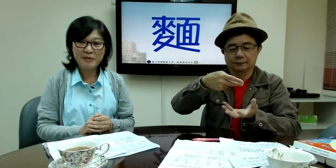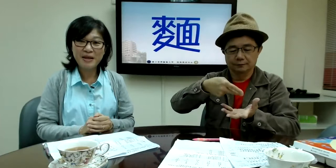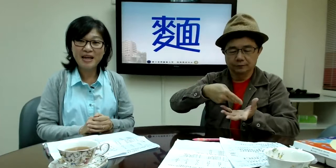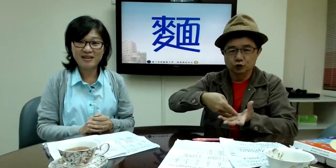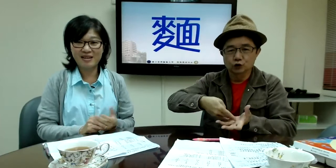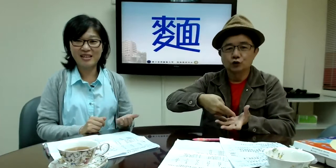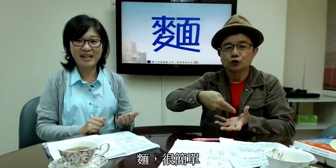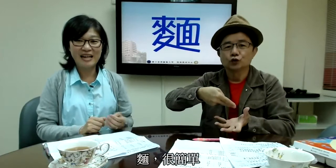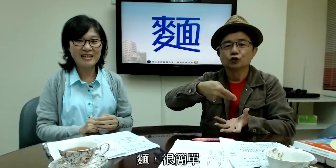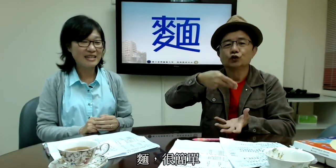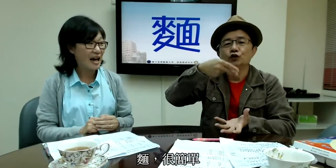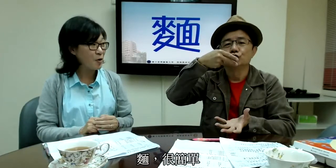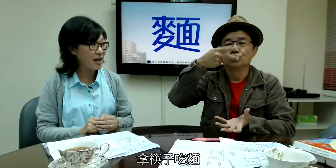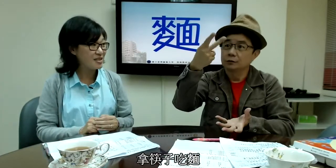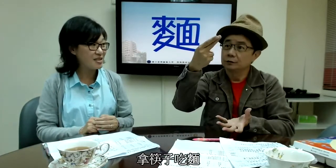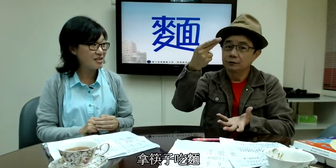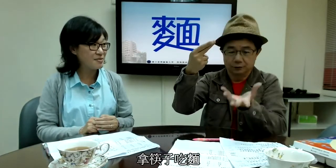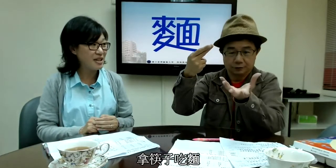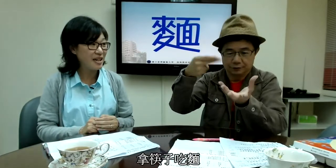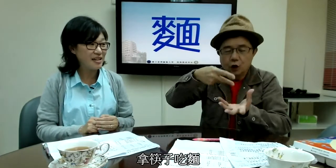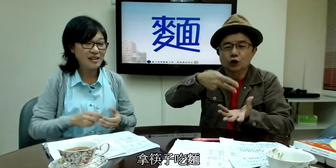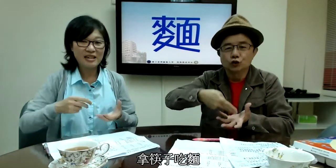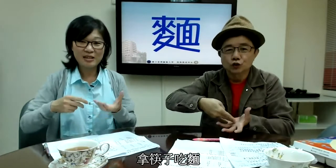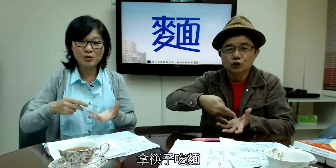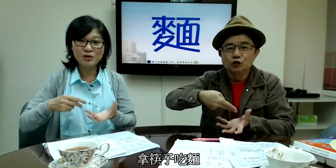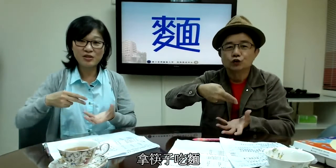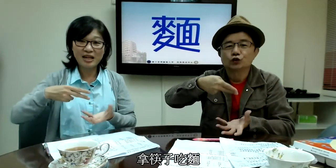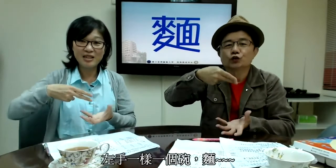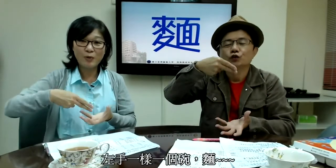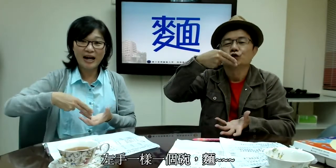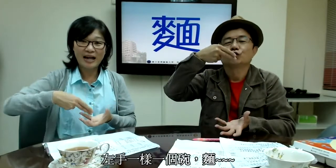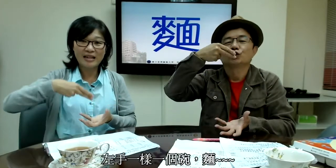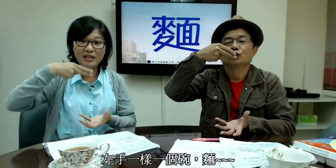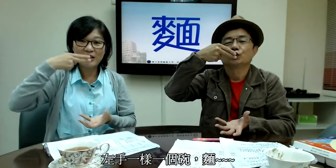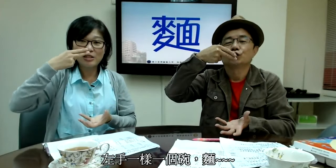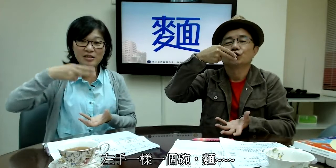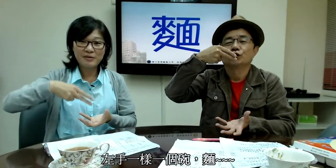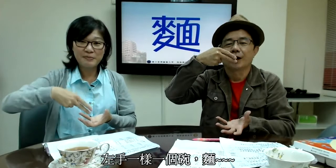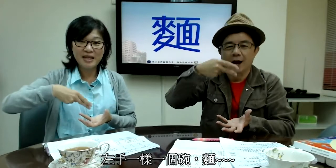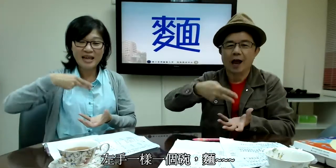面，很简单，拿筷子吃面，左手一样一个碗，面，